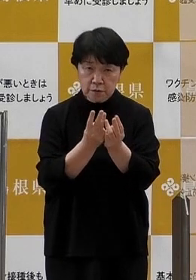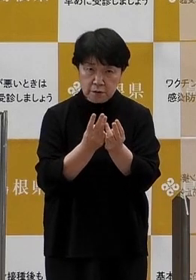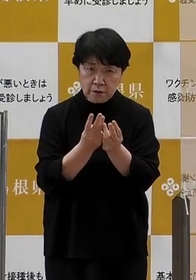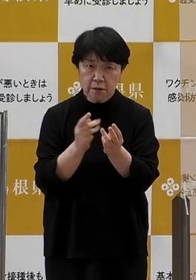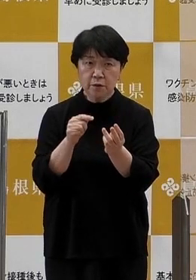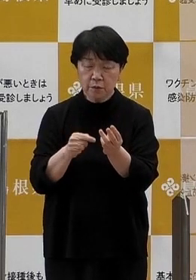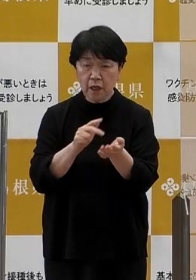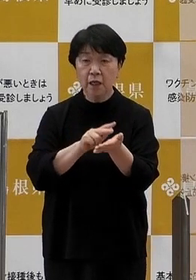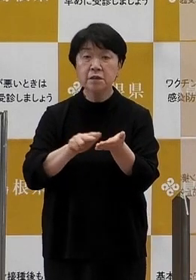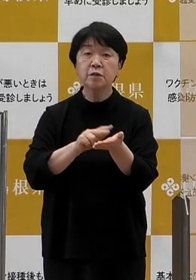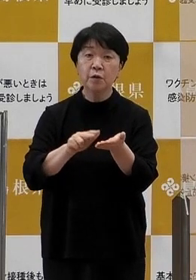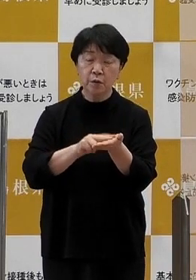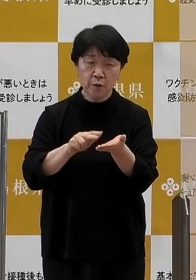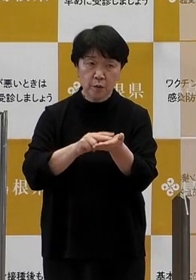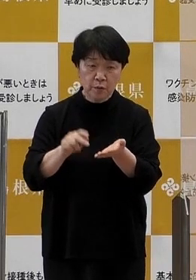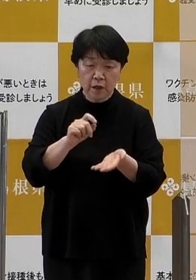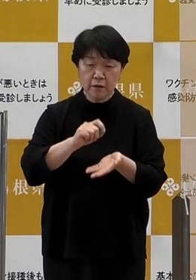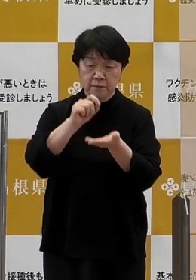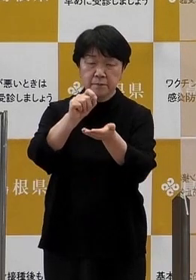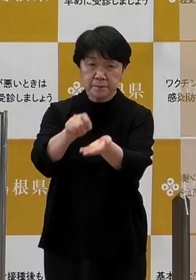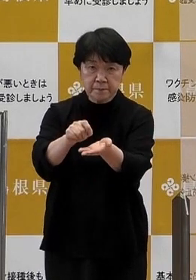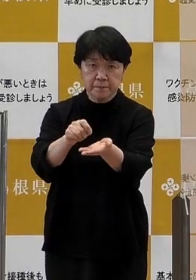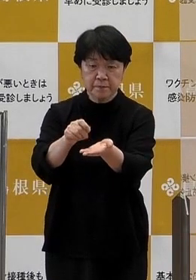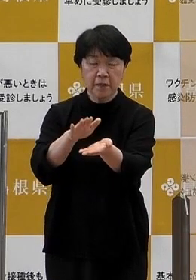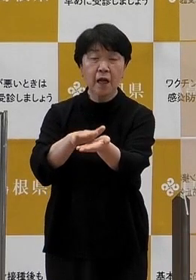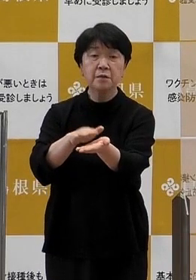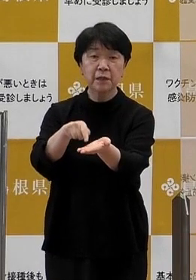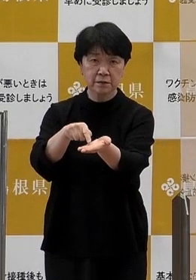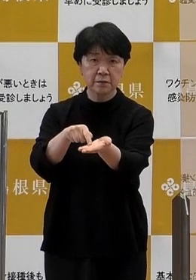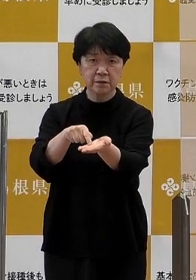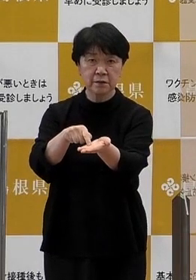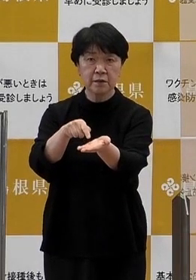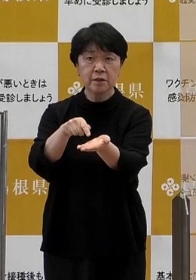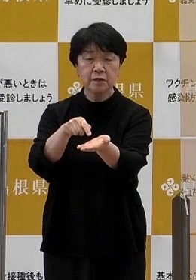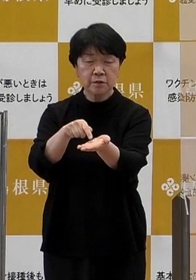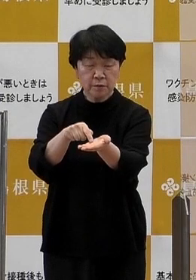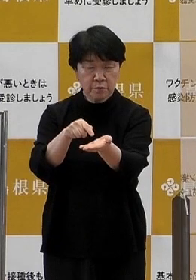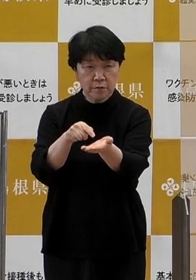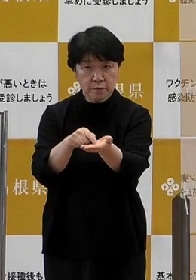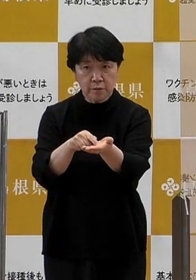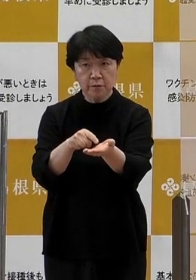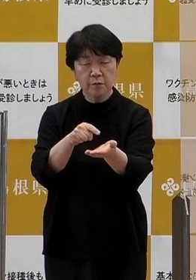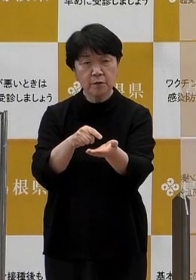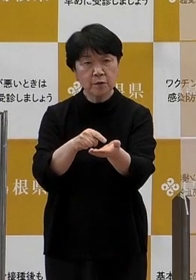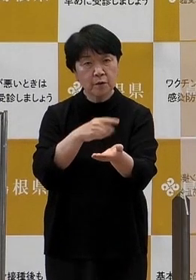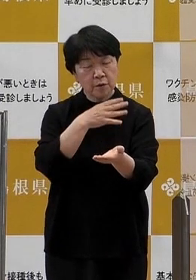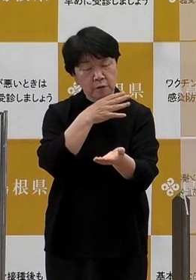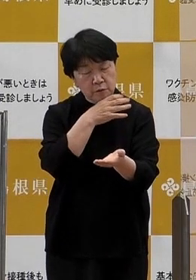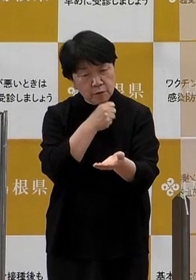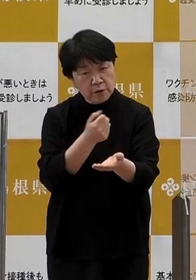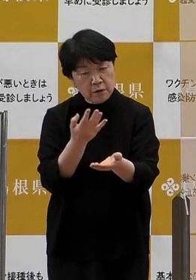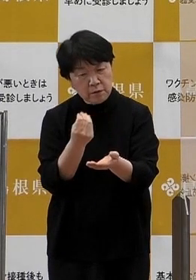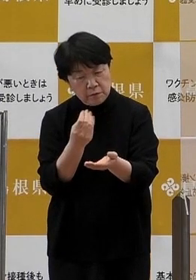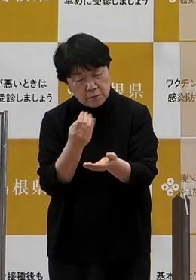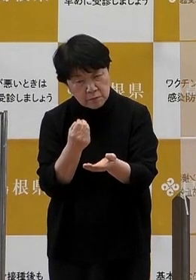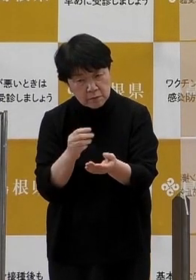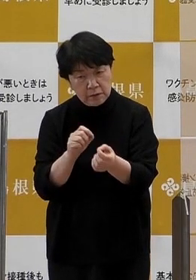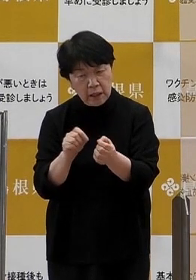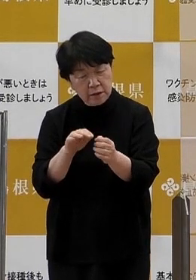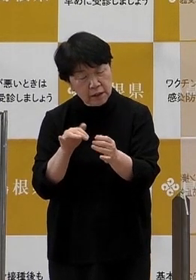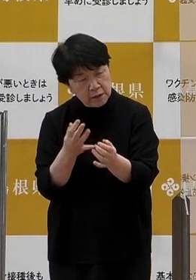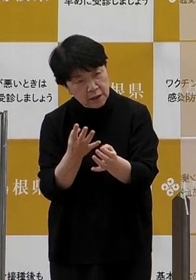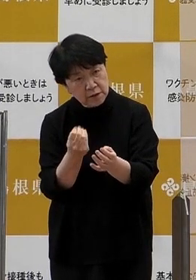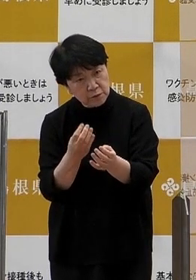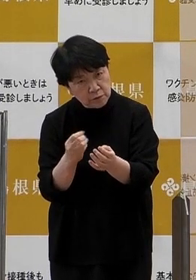こういった資料は提供していますので、この数字とか、今のこの年代別の状況とか、これまで